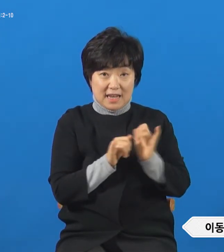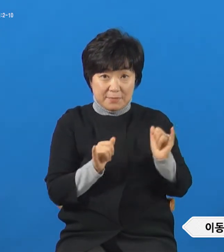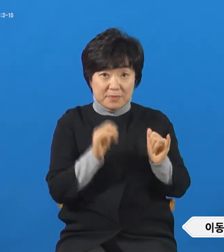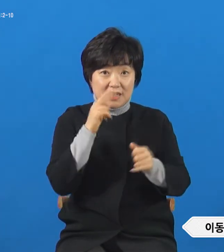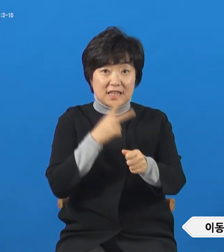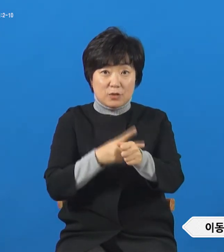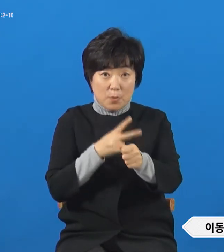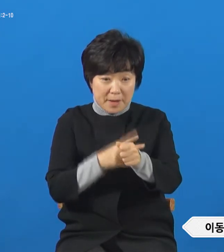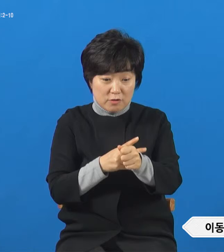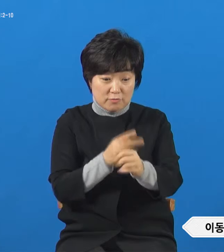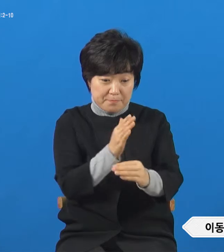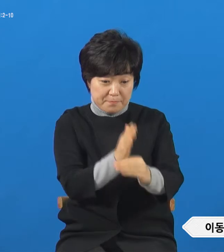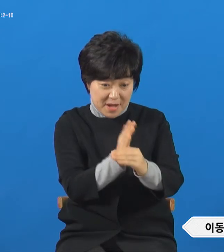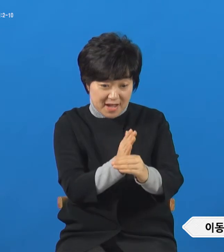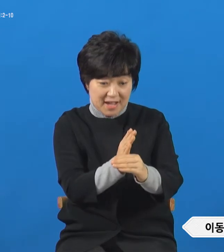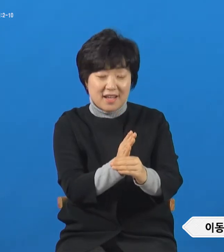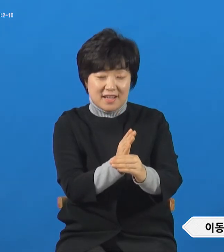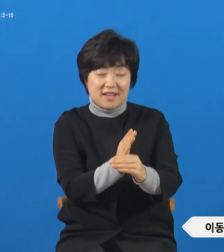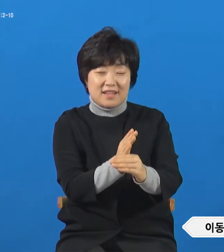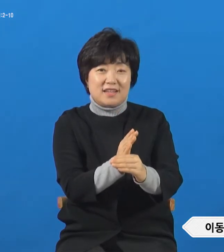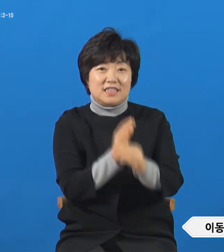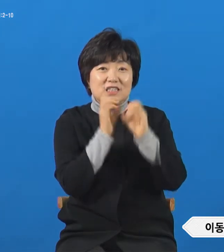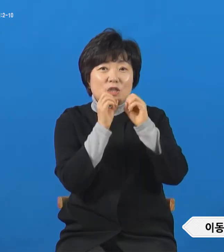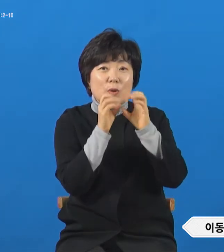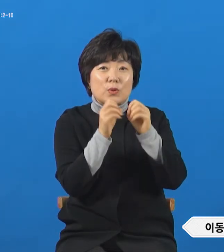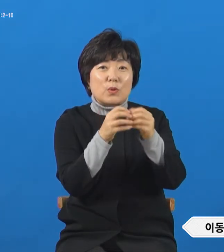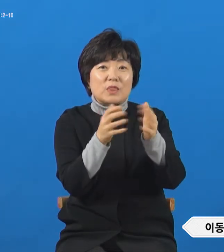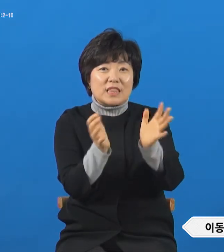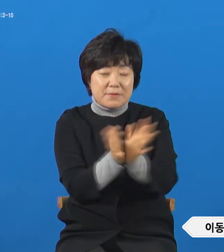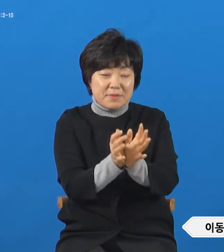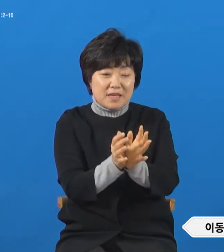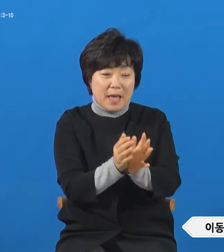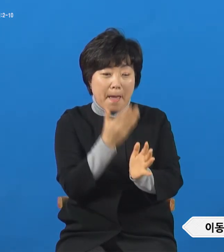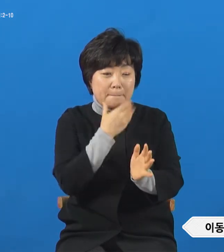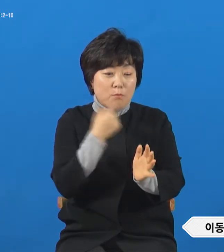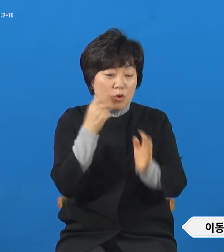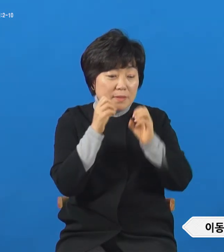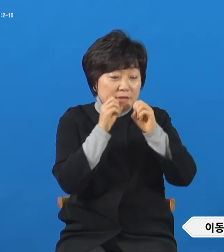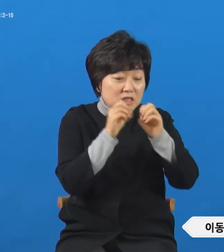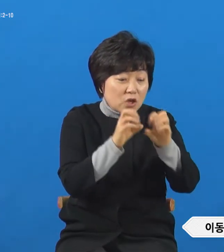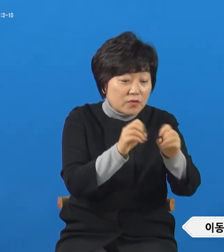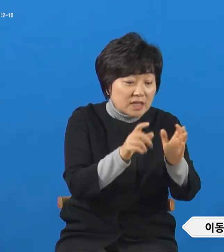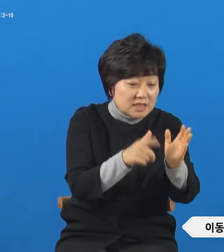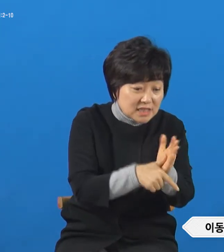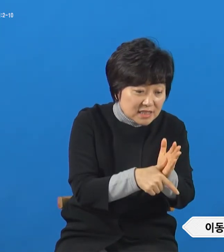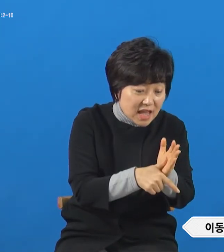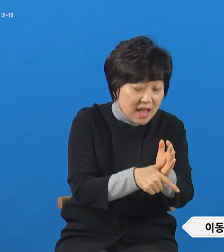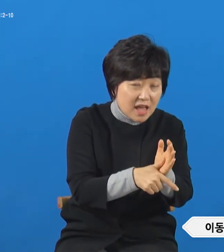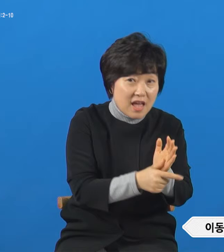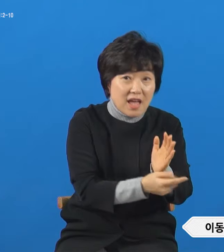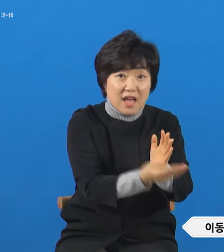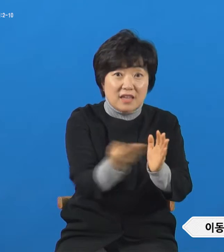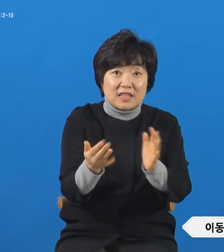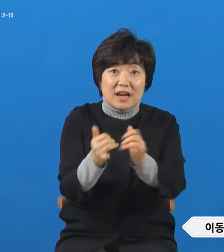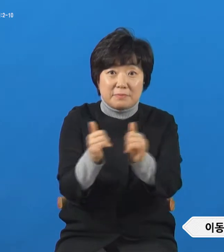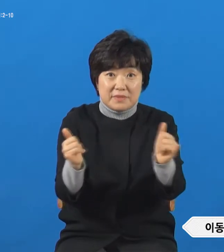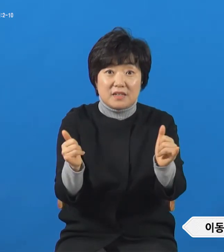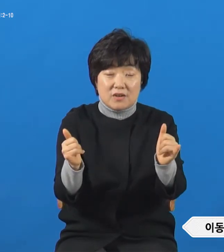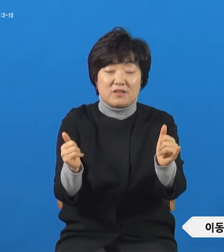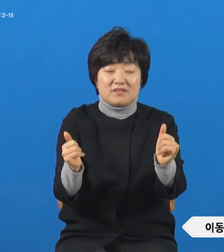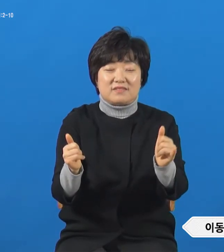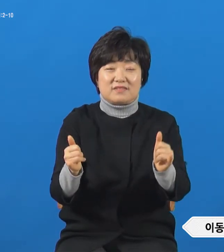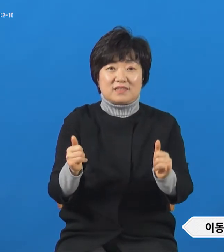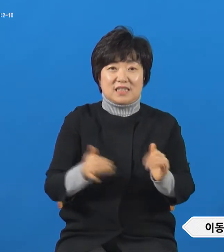사도를 위시한 그 바울의 선교팀이 데살로니가에 복음을 전했을 때 바울과 복음을 전하던 사람들을